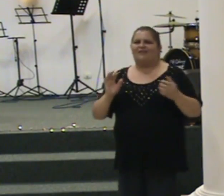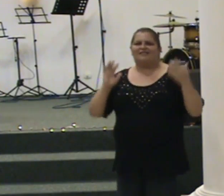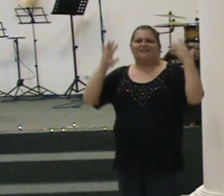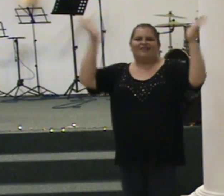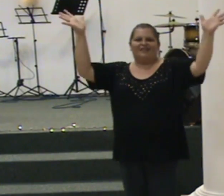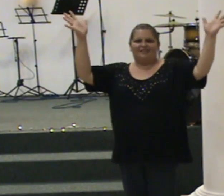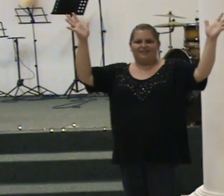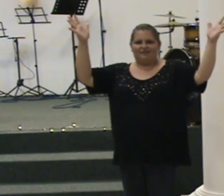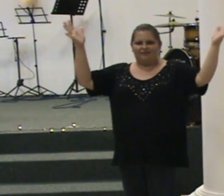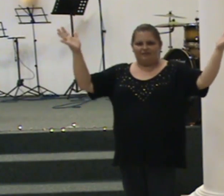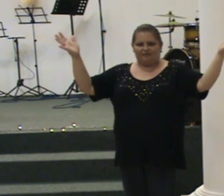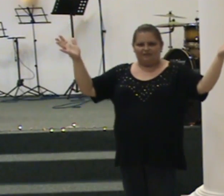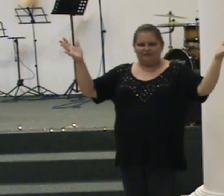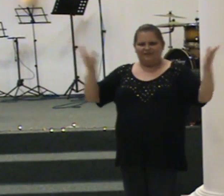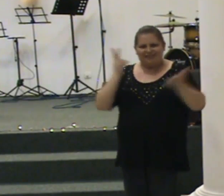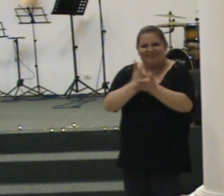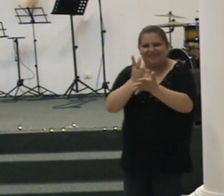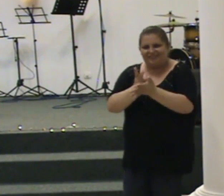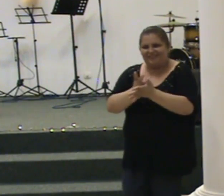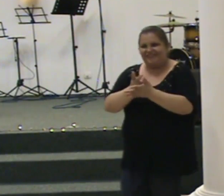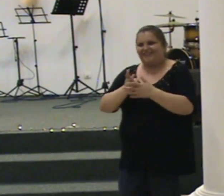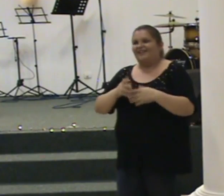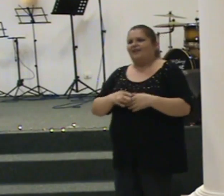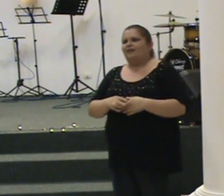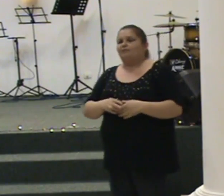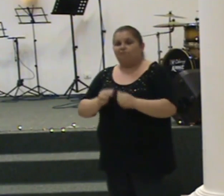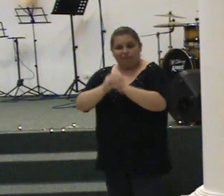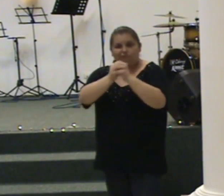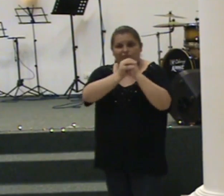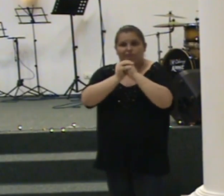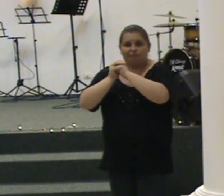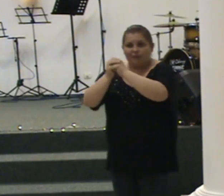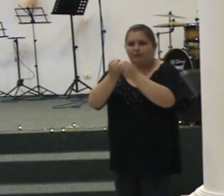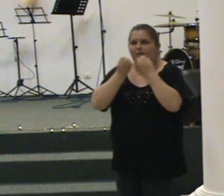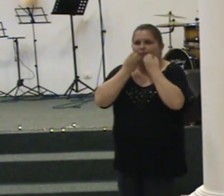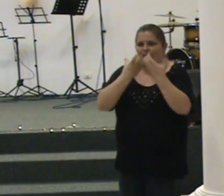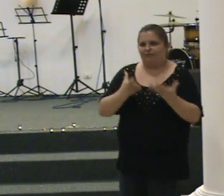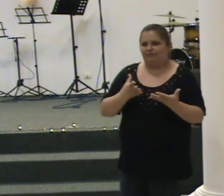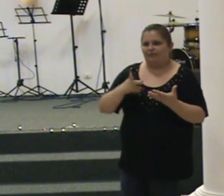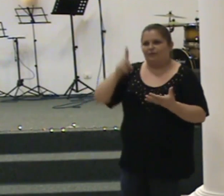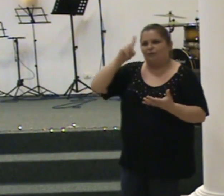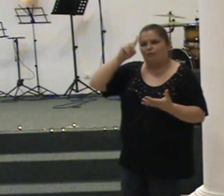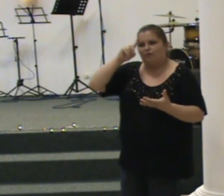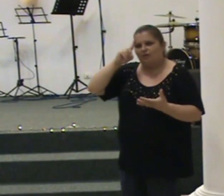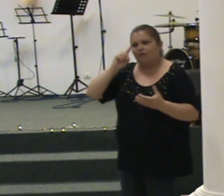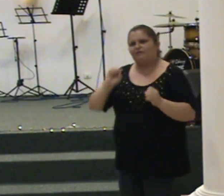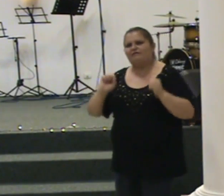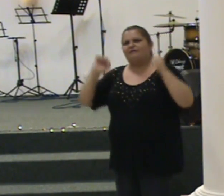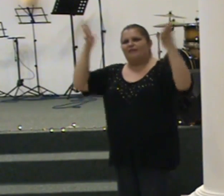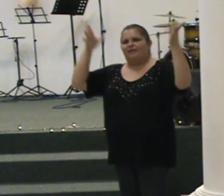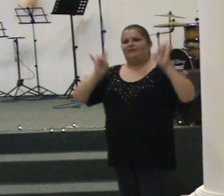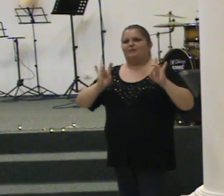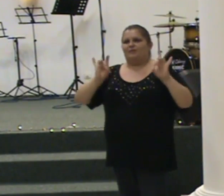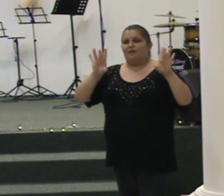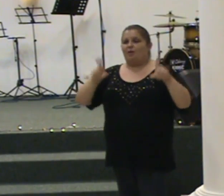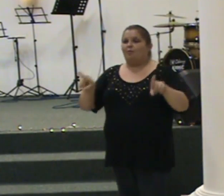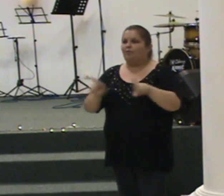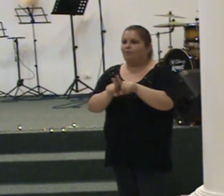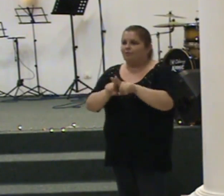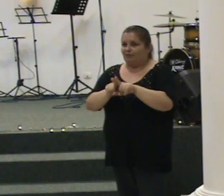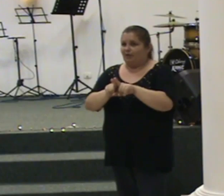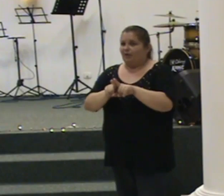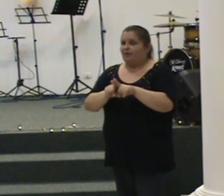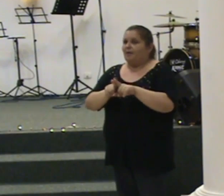festas, não é isso? Feliz Ano Novo, boas festas. Então, amém. Que seja um dia de festa, porque ele merece